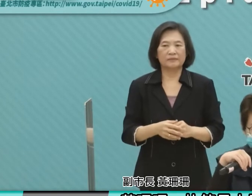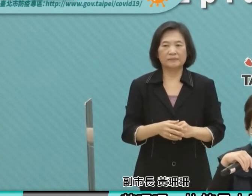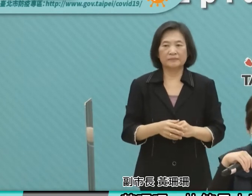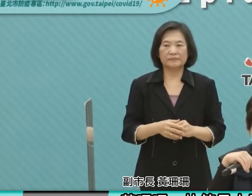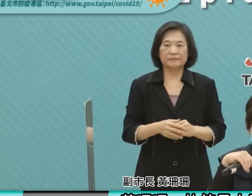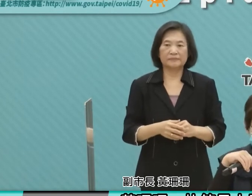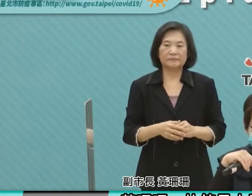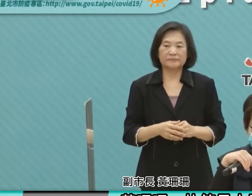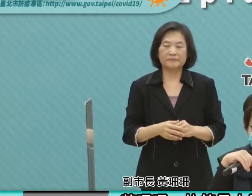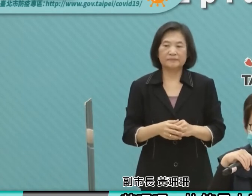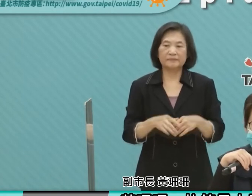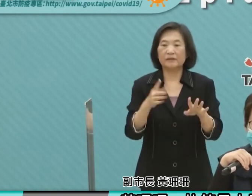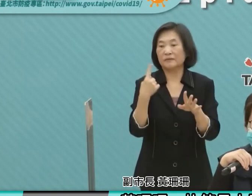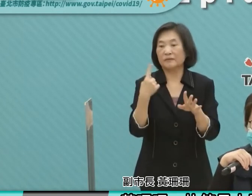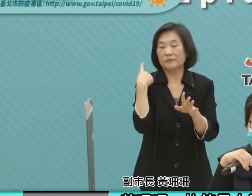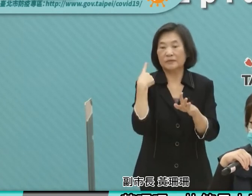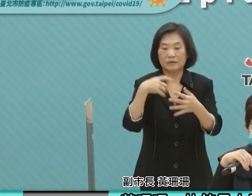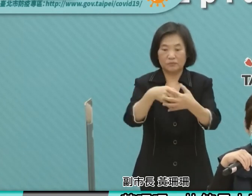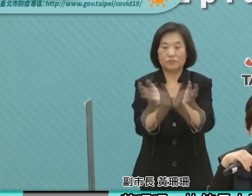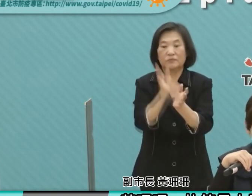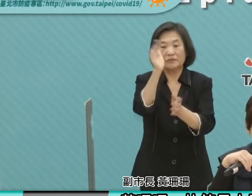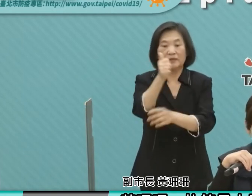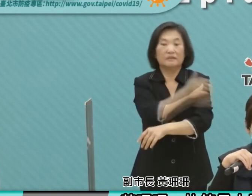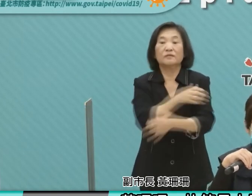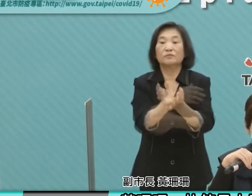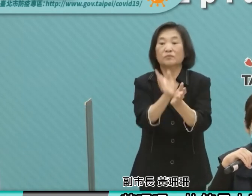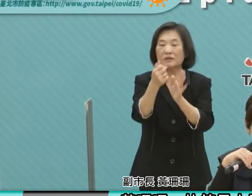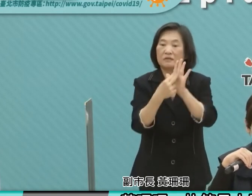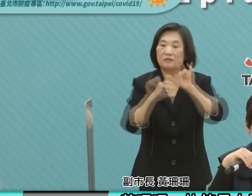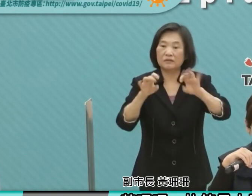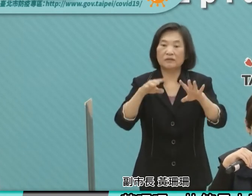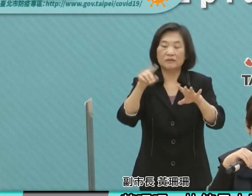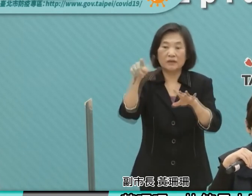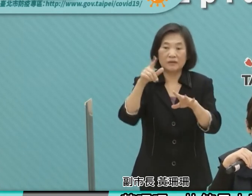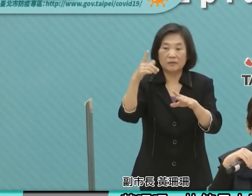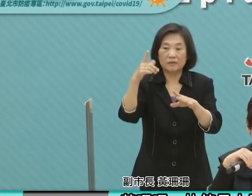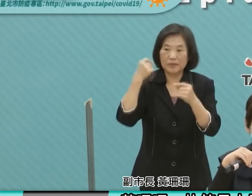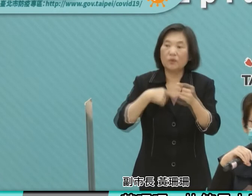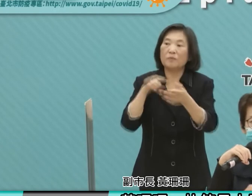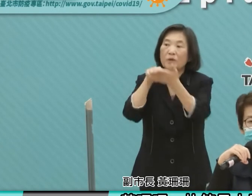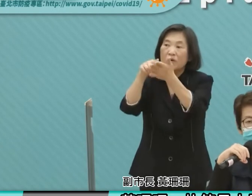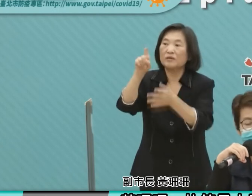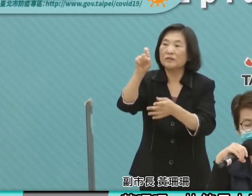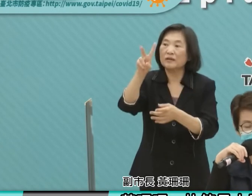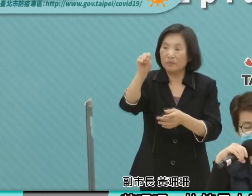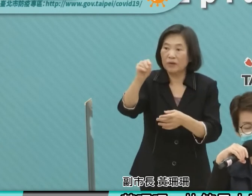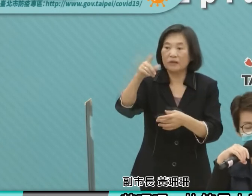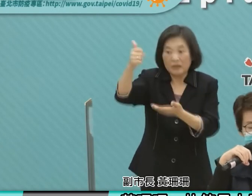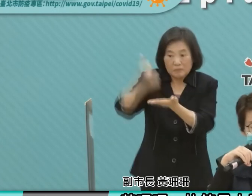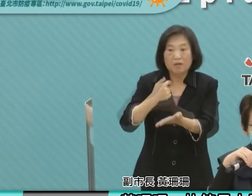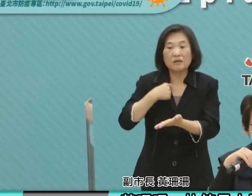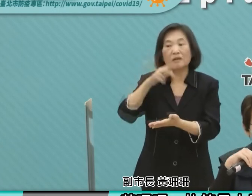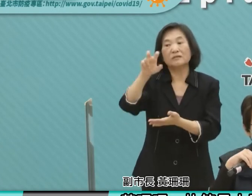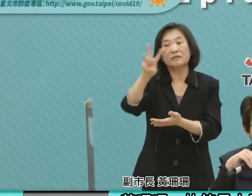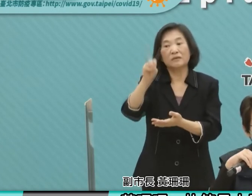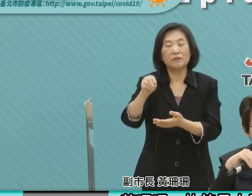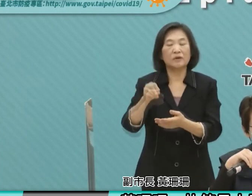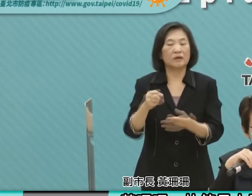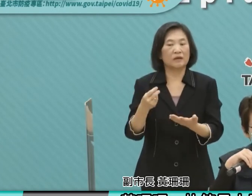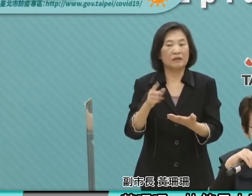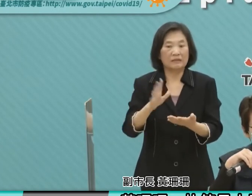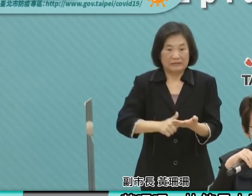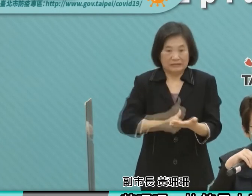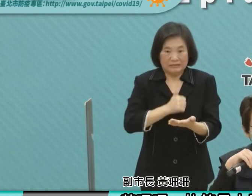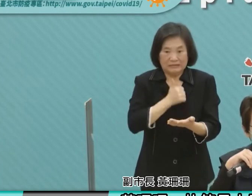提供，所以昨天部长应该是说他有12万，我们要了12万剂，然后他们要给我们73万剂，但事